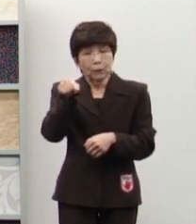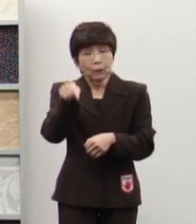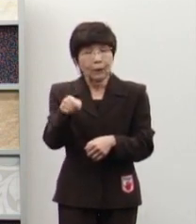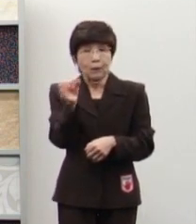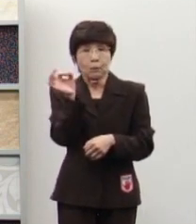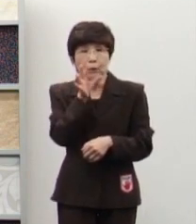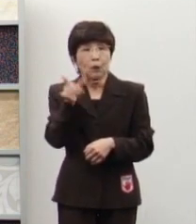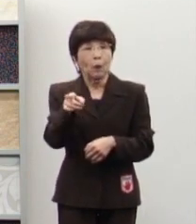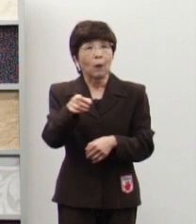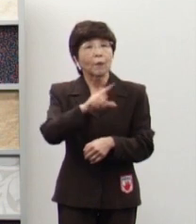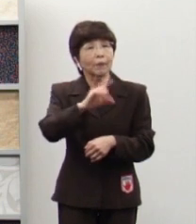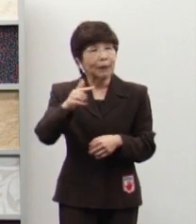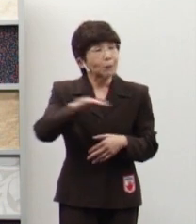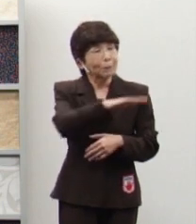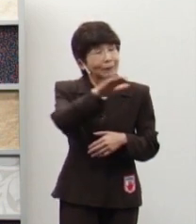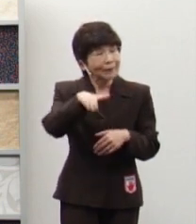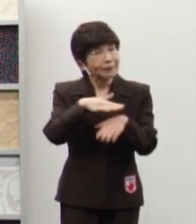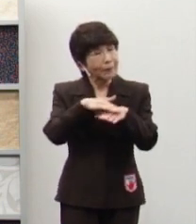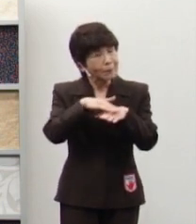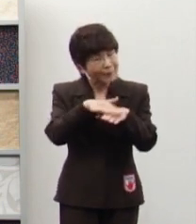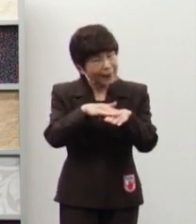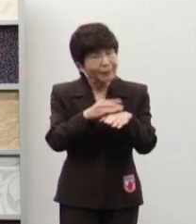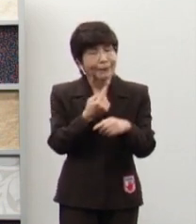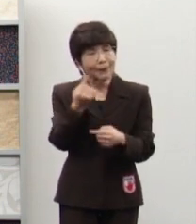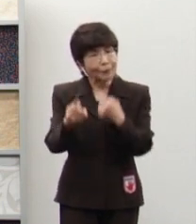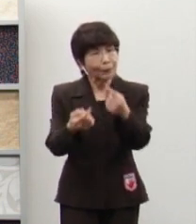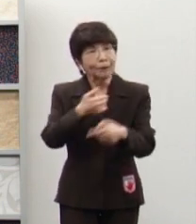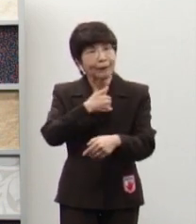の利便性を確保してまいります。